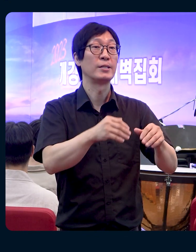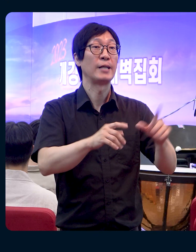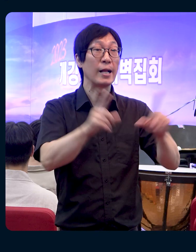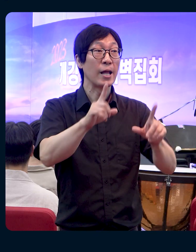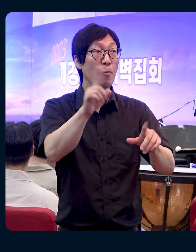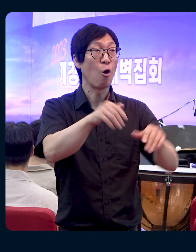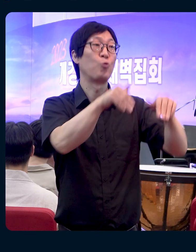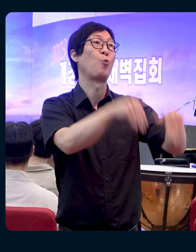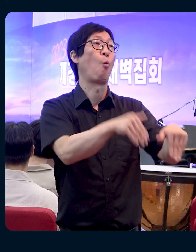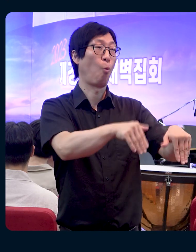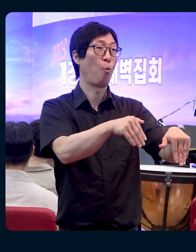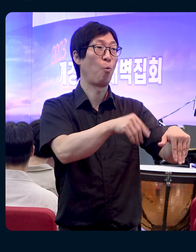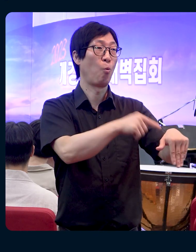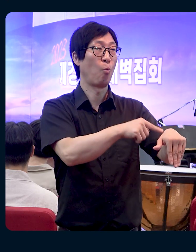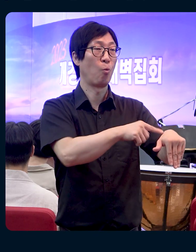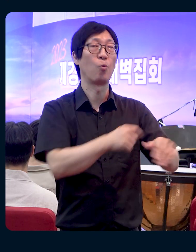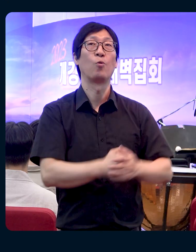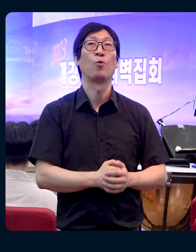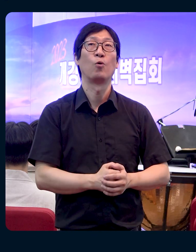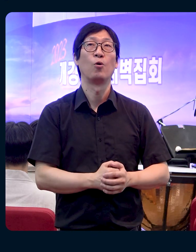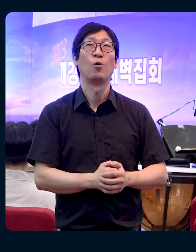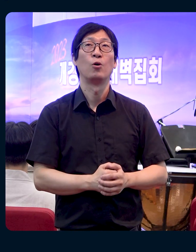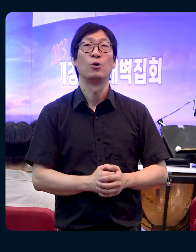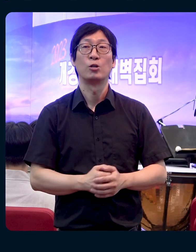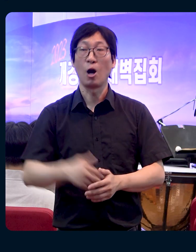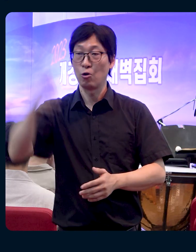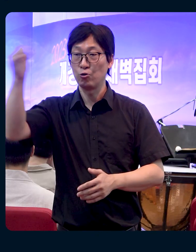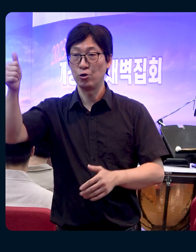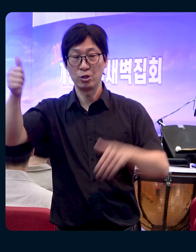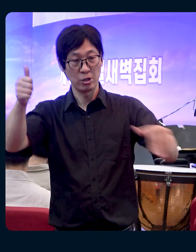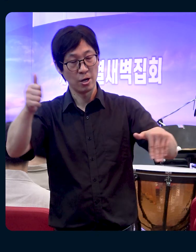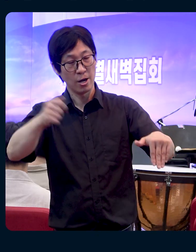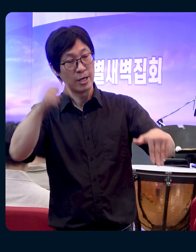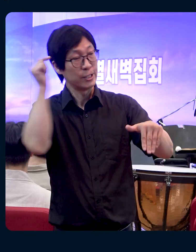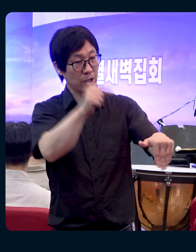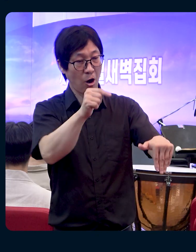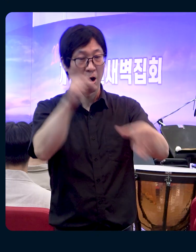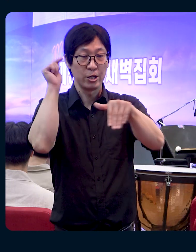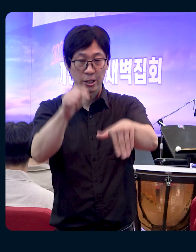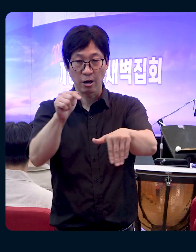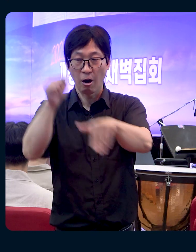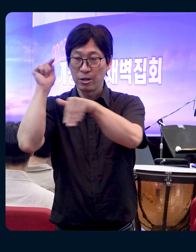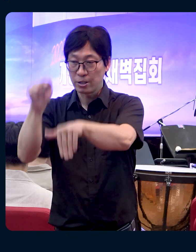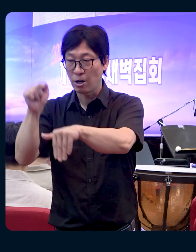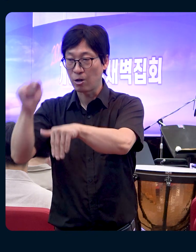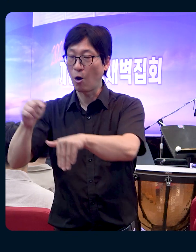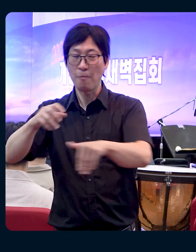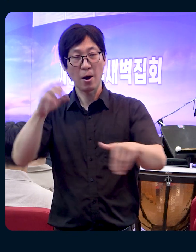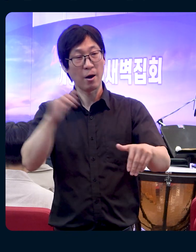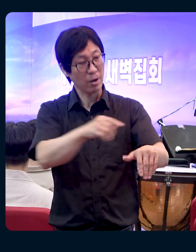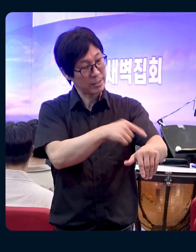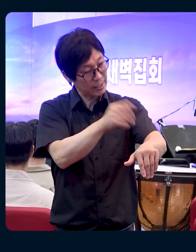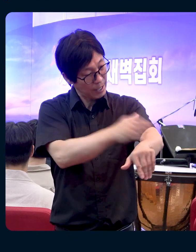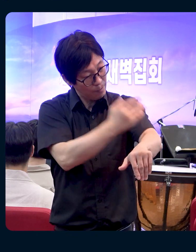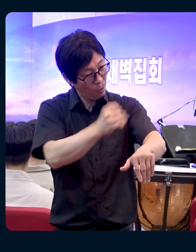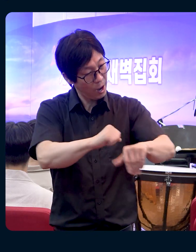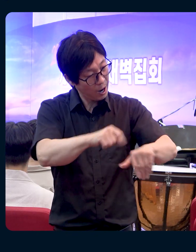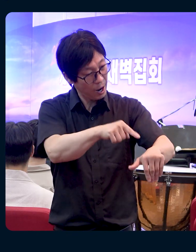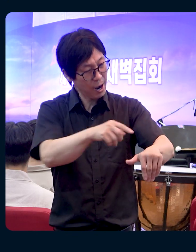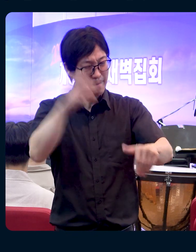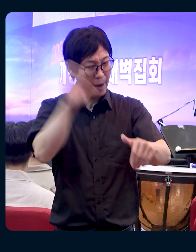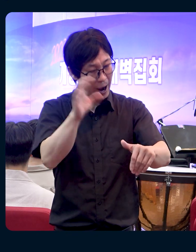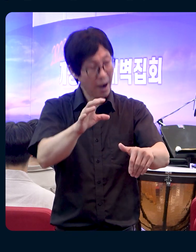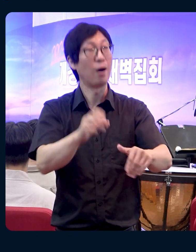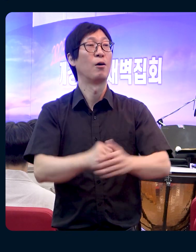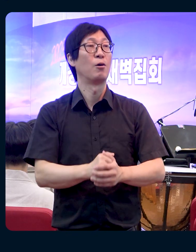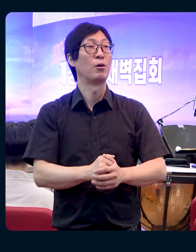자아가 침범당하잖아요. 그러니까 막 이거 시키고 저거 시키고 막 야단치고 이러면서 막 굉장히 짜증날